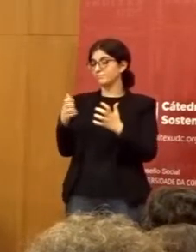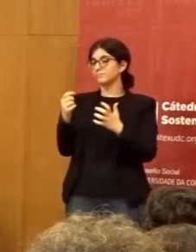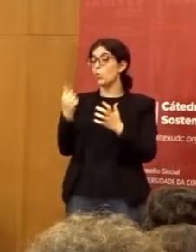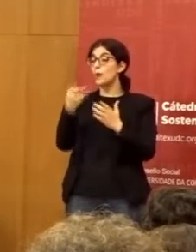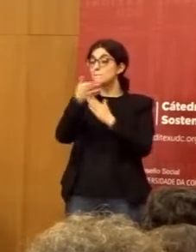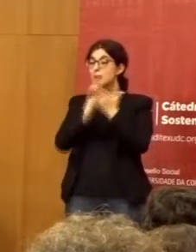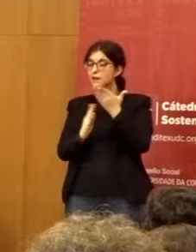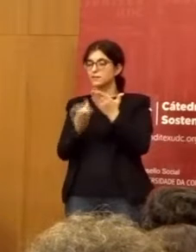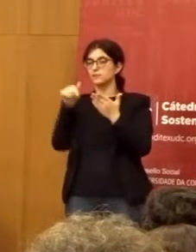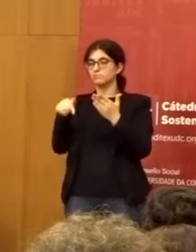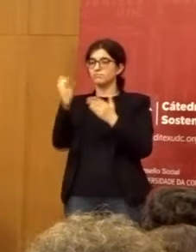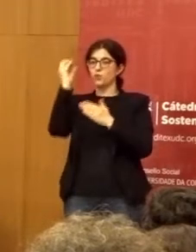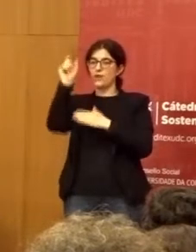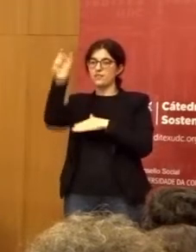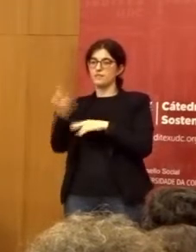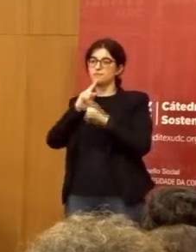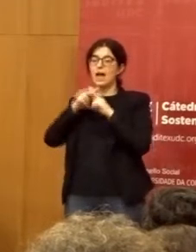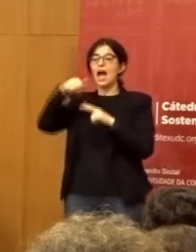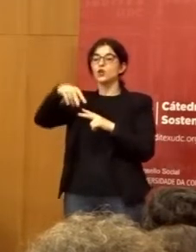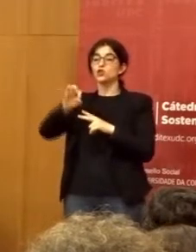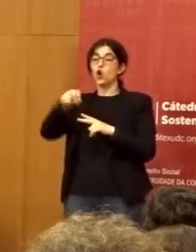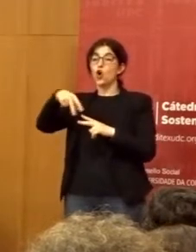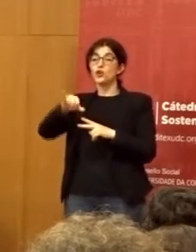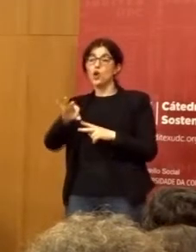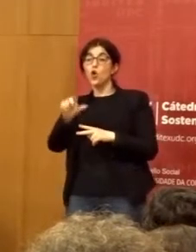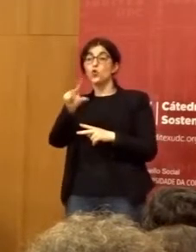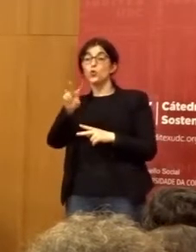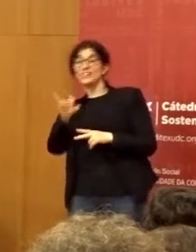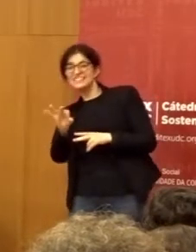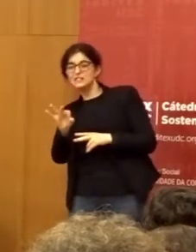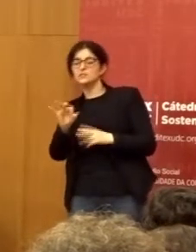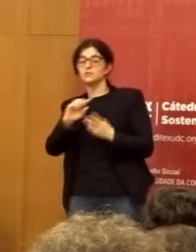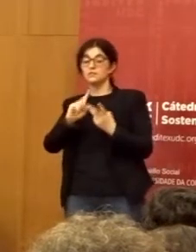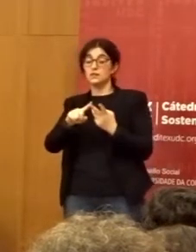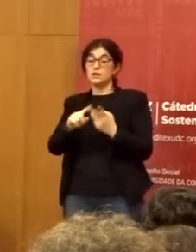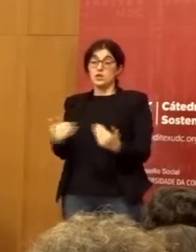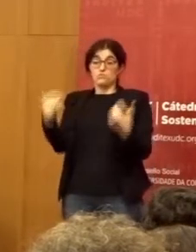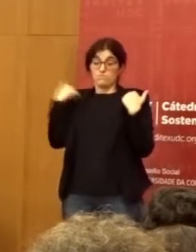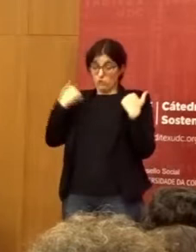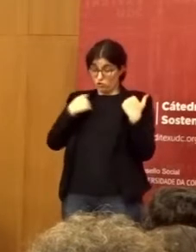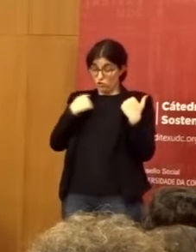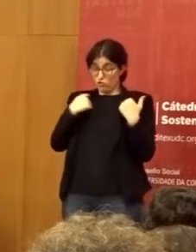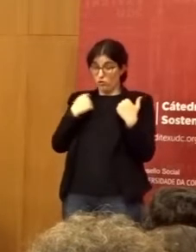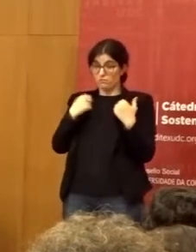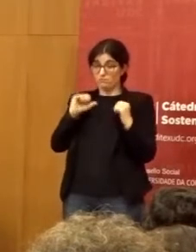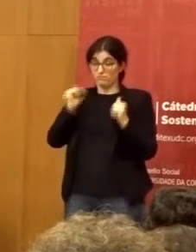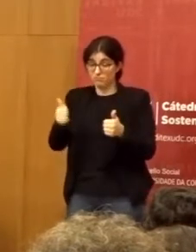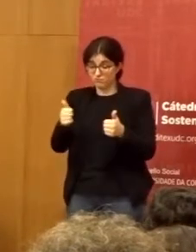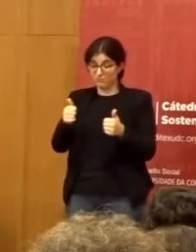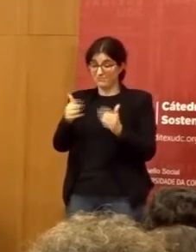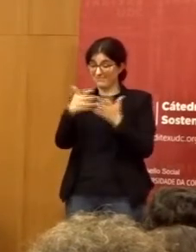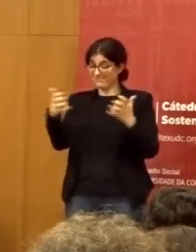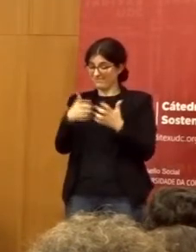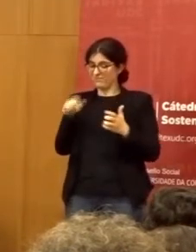nuestro conferenciante hoy, Antonio Luis Martínez Pujalte. Yo tengo el honor de haber podido hacer el prólogo. Y hay también un artículo de la vicerrectora